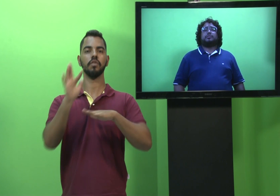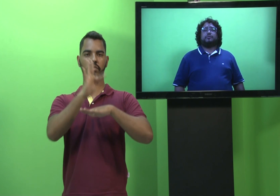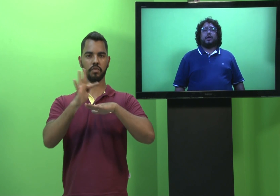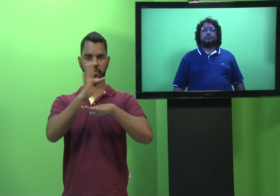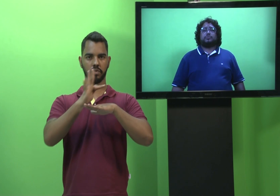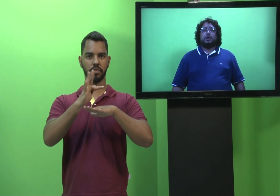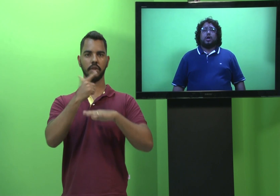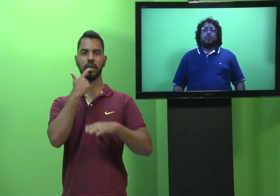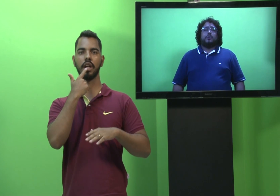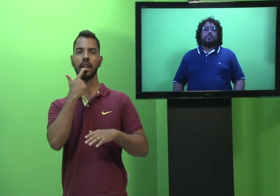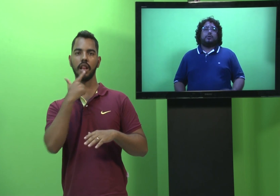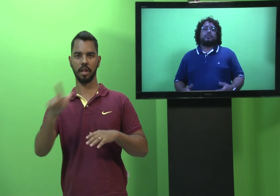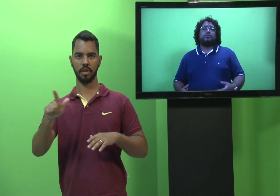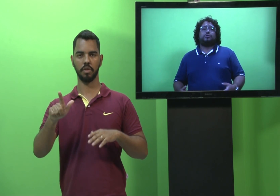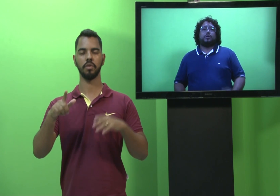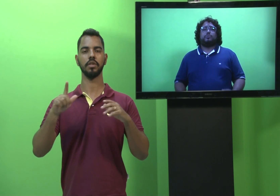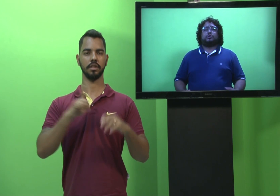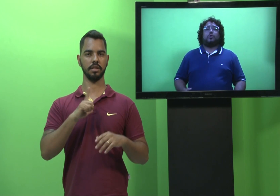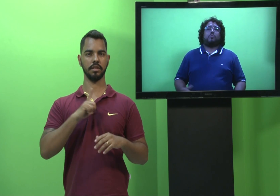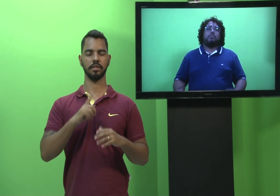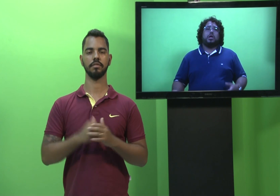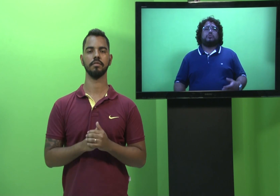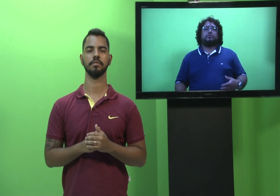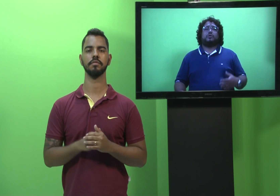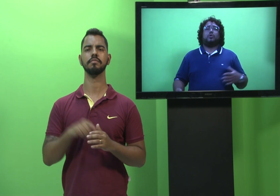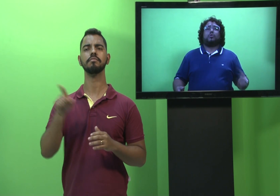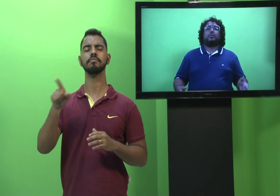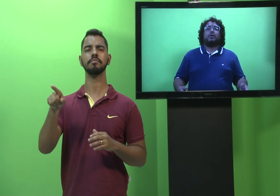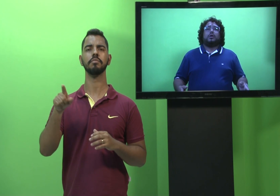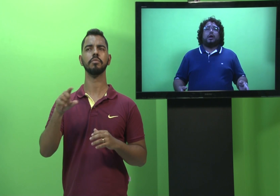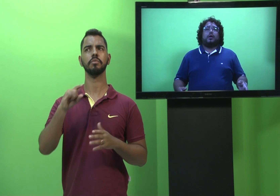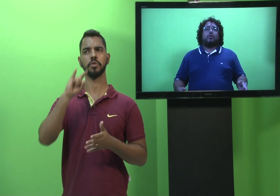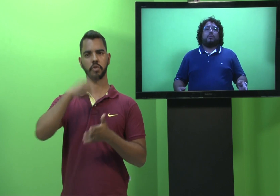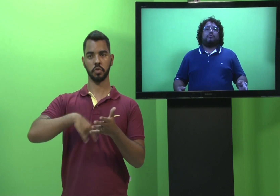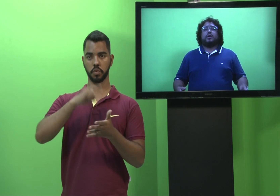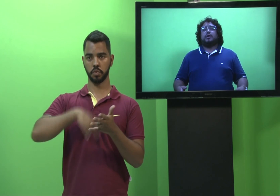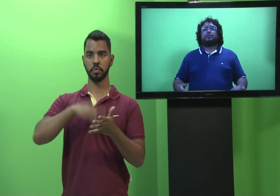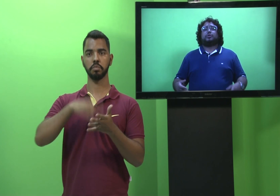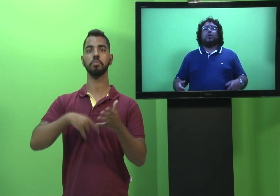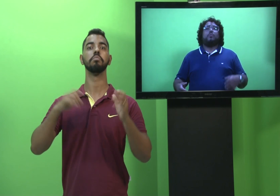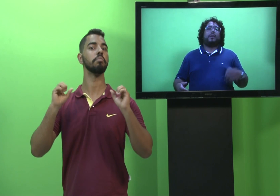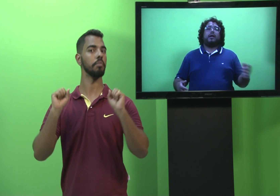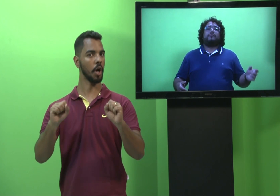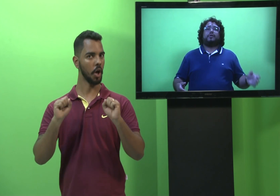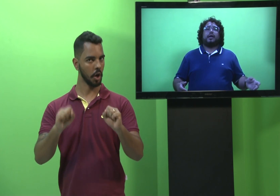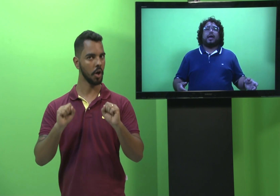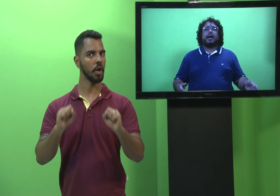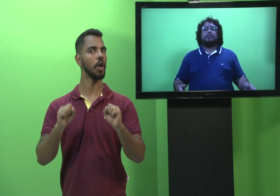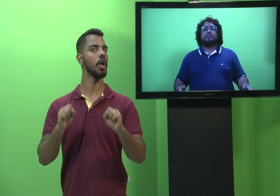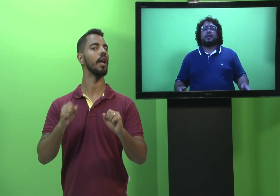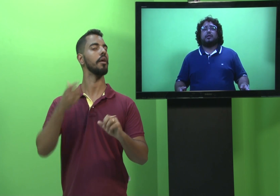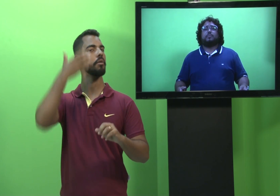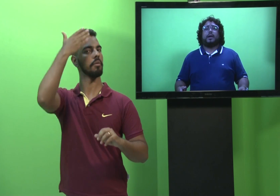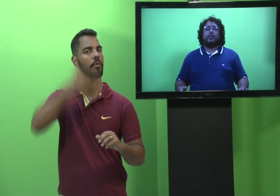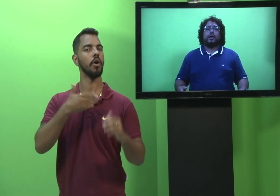significados diversos, pois pode ser um tipo de documento de valor comprovante ou um breve recado escrito para